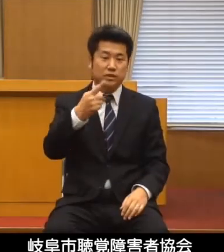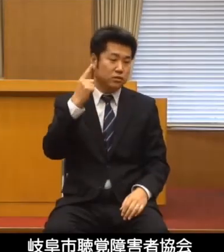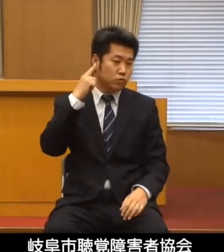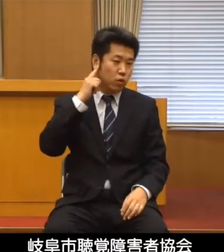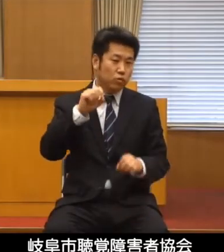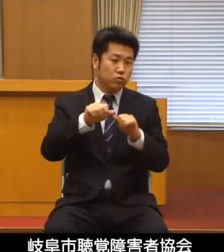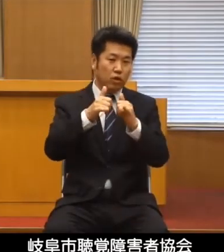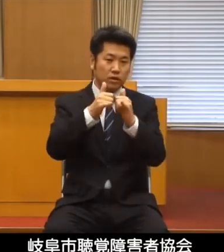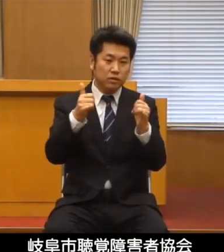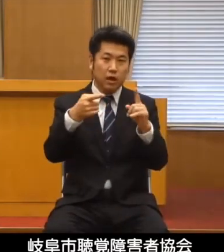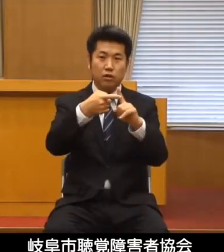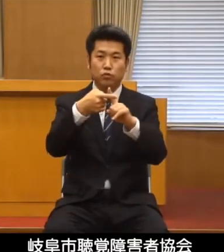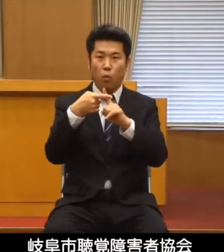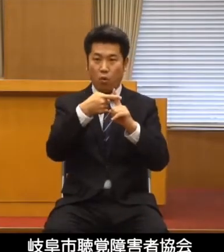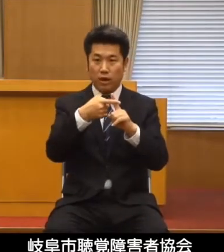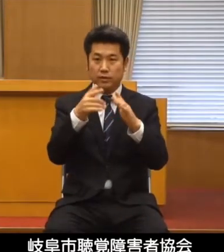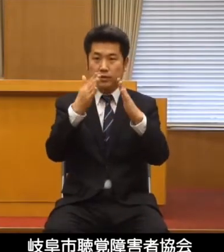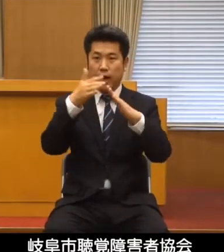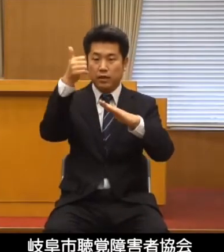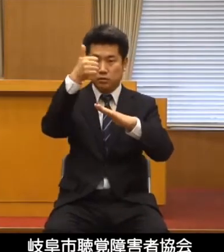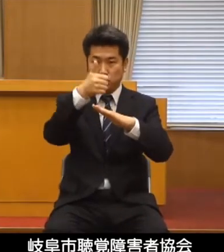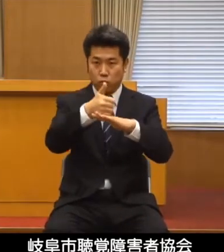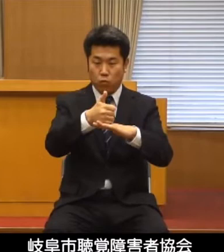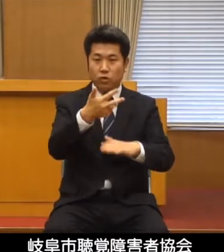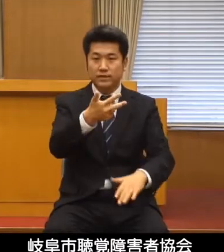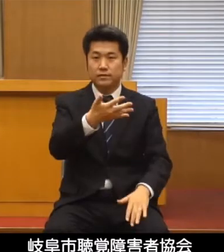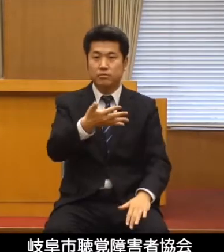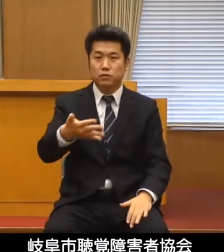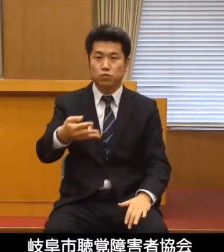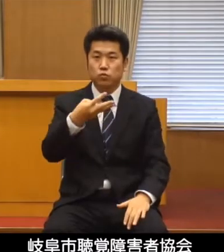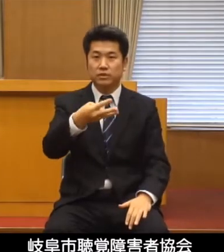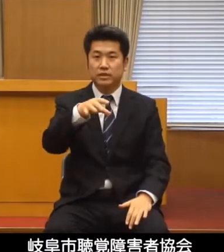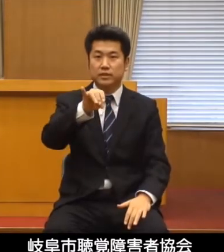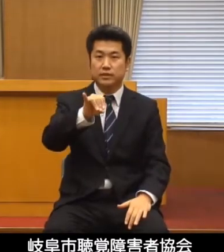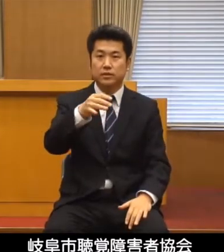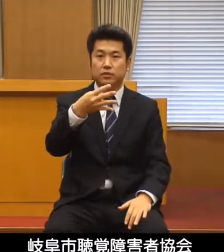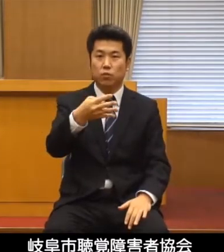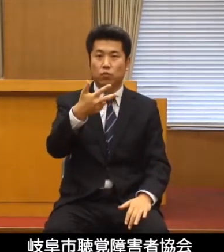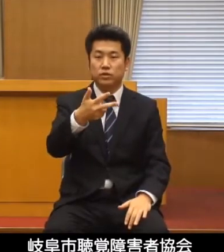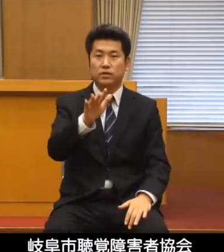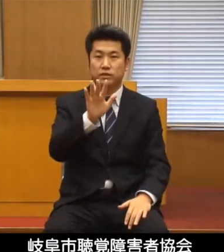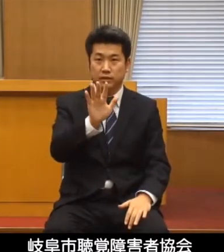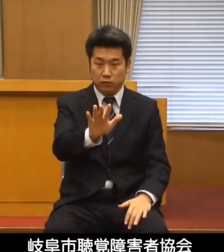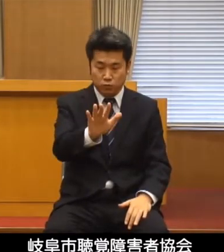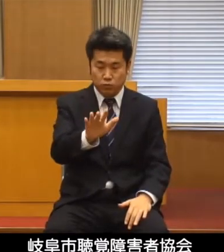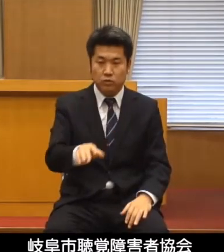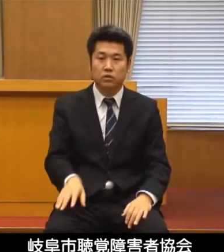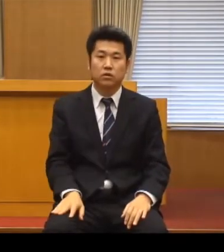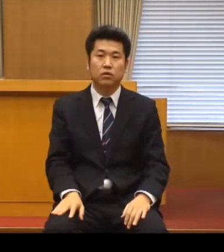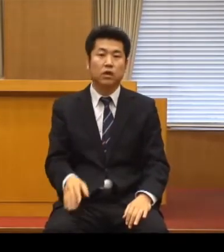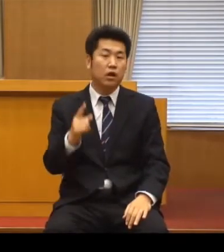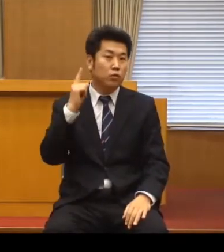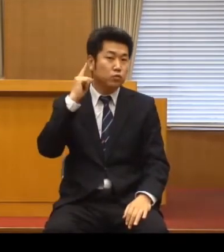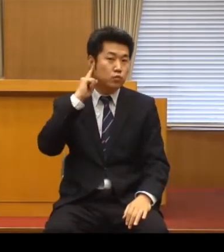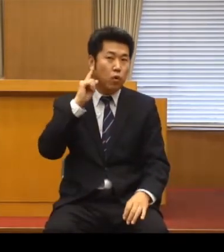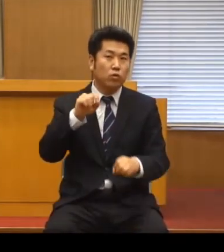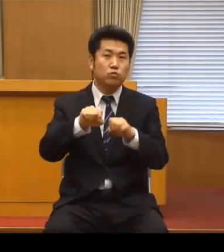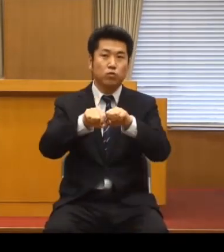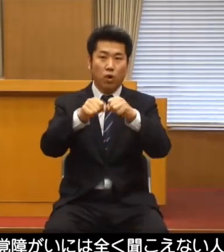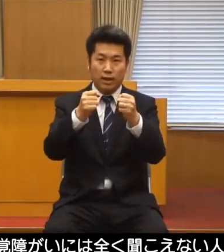岐阜市聴覚障害者協会会長の清水道義です。聴